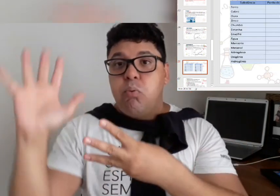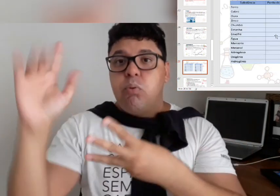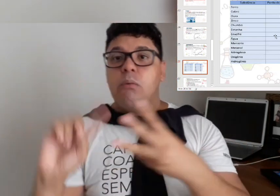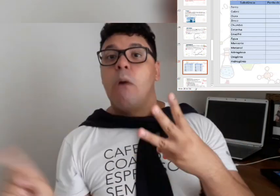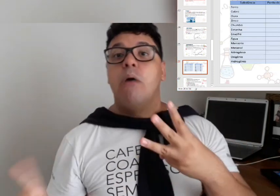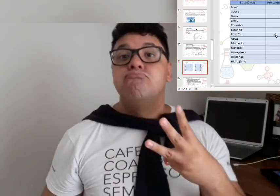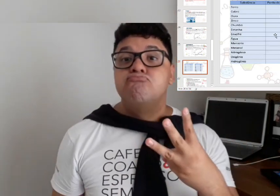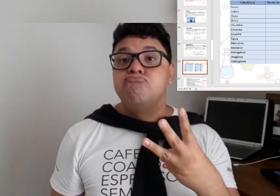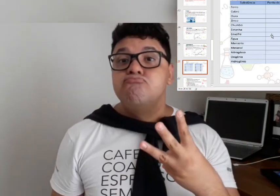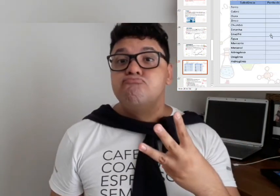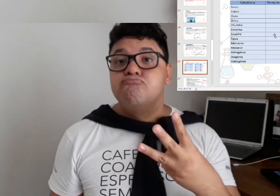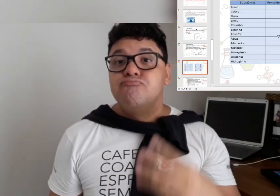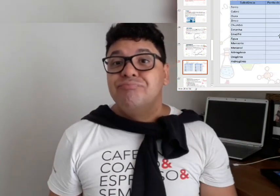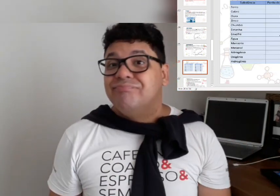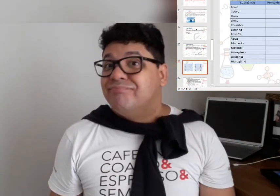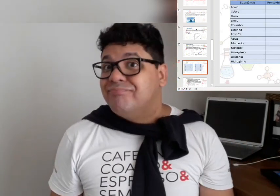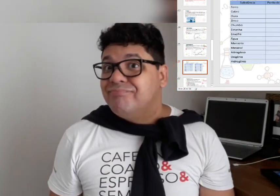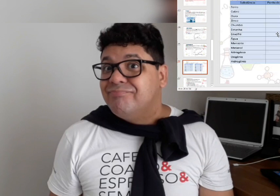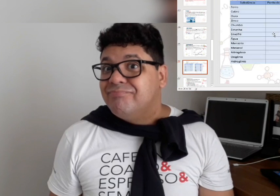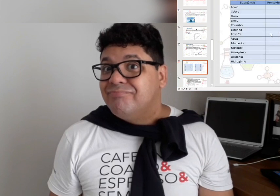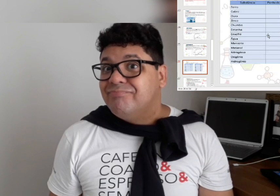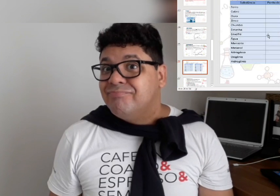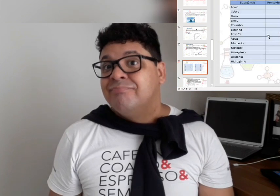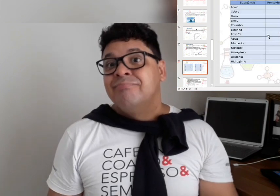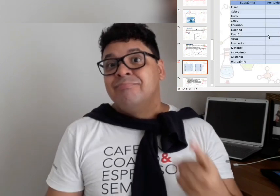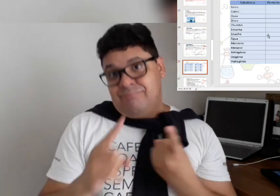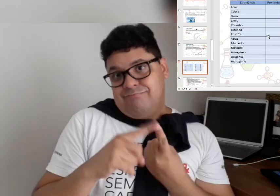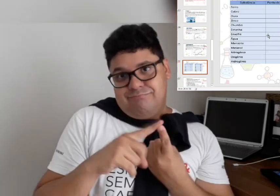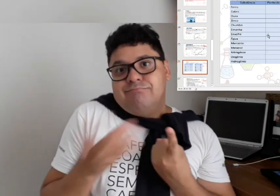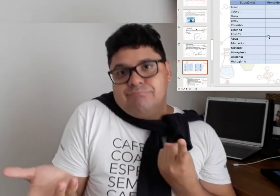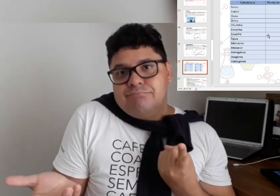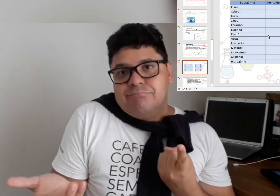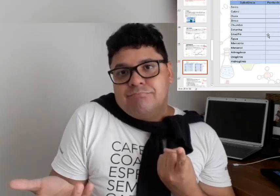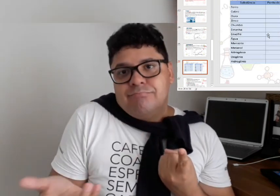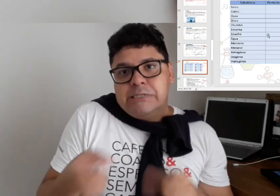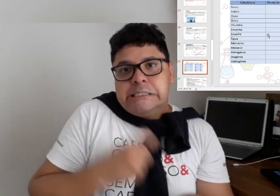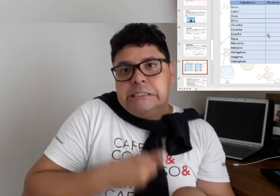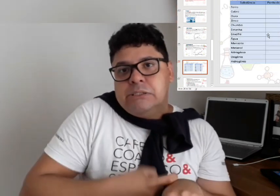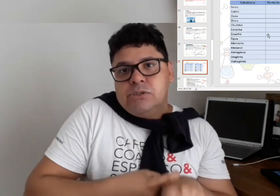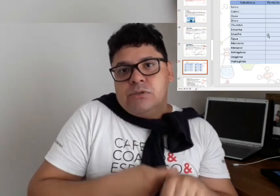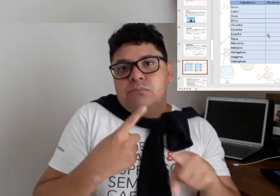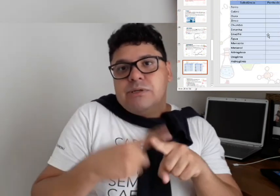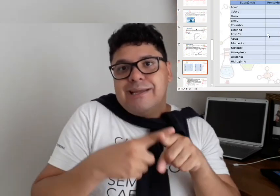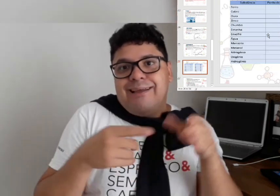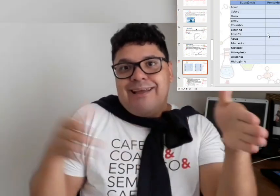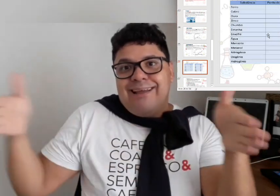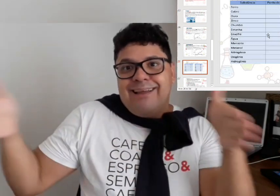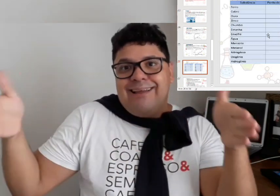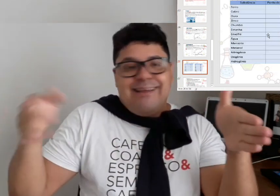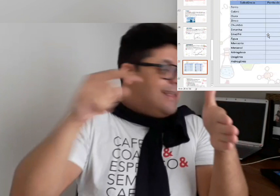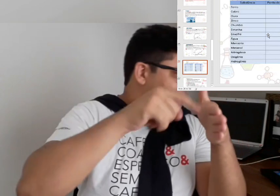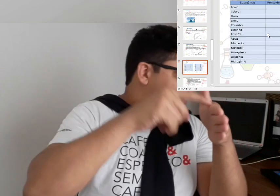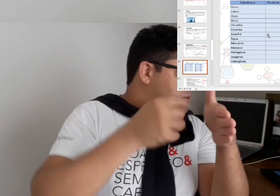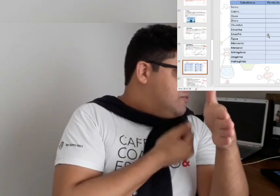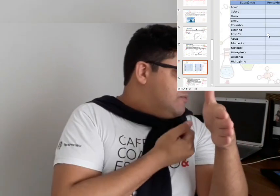25 não é abaixo de 119? Tudo que está abaixo de 119 é sólido, tá?